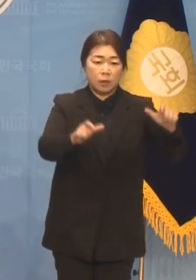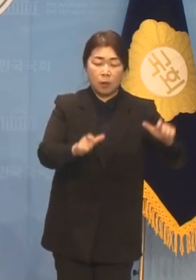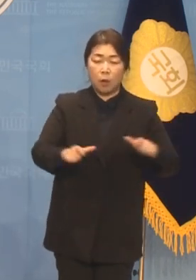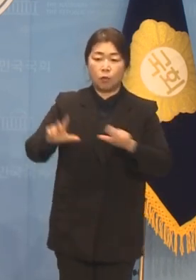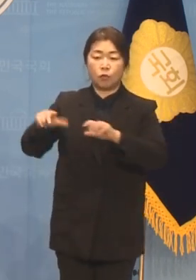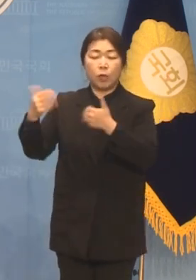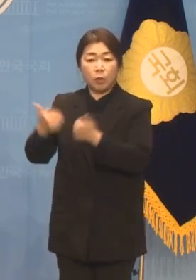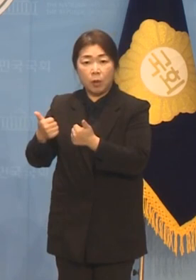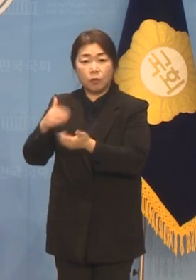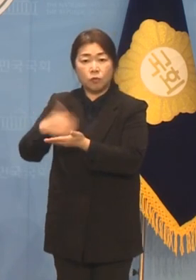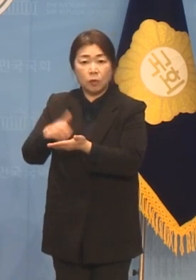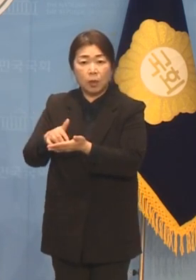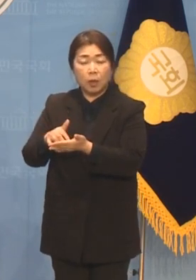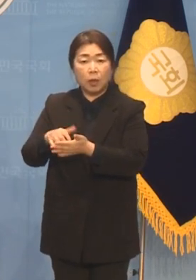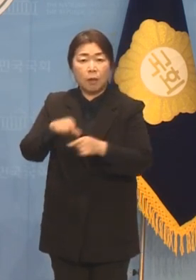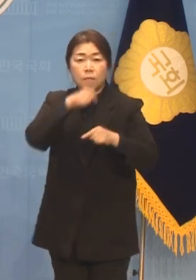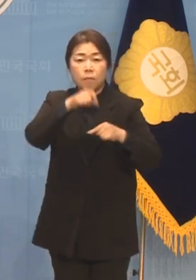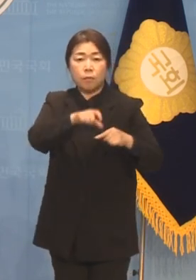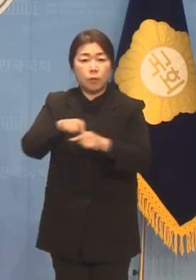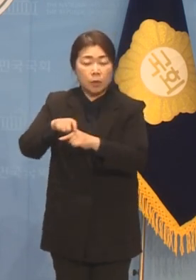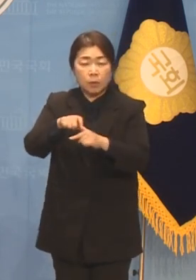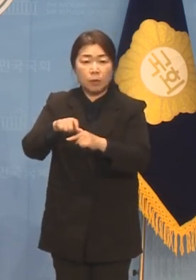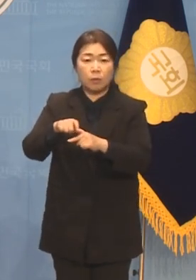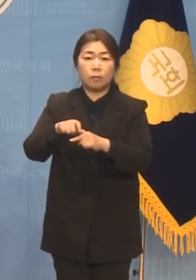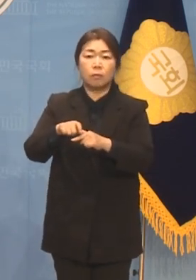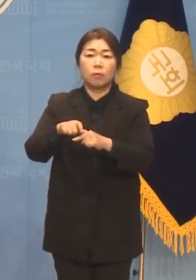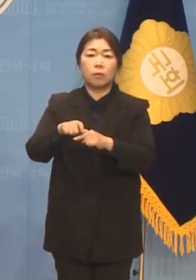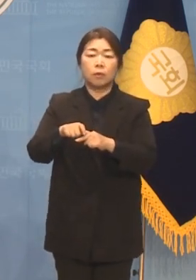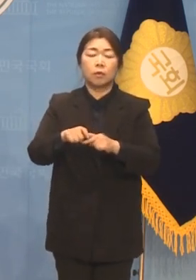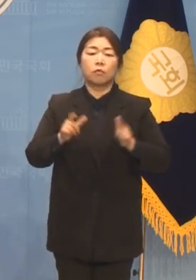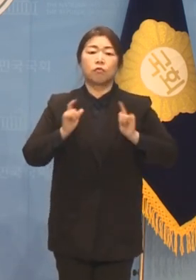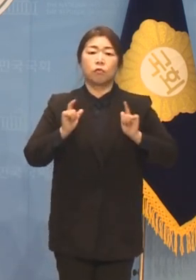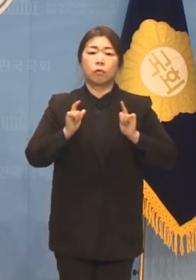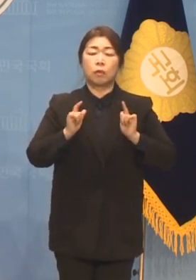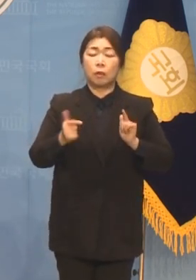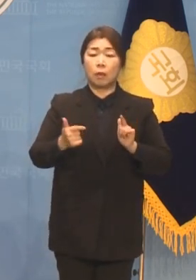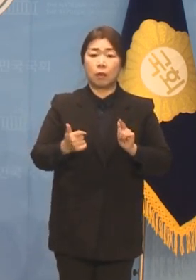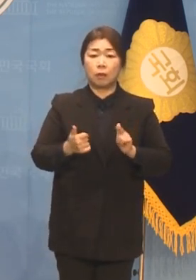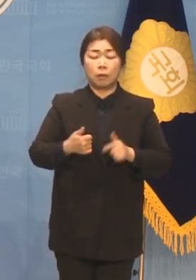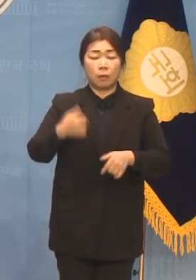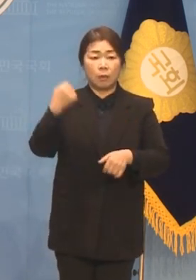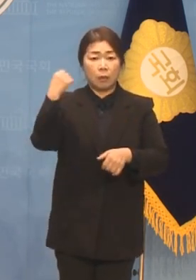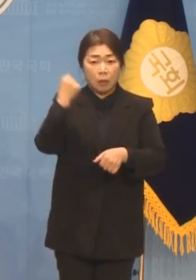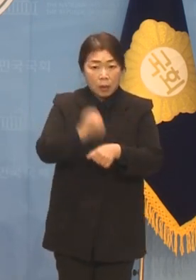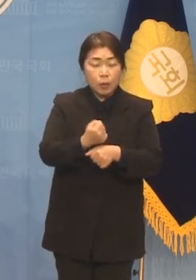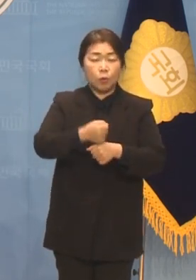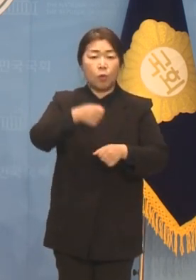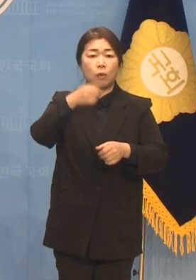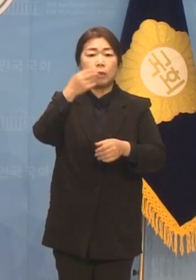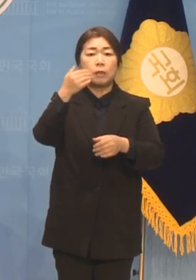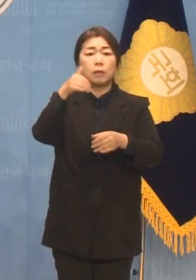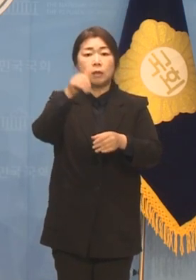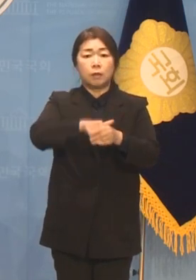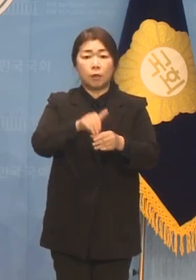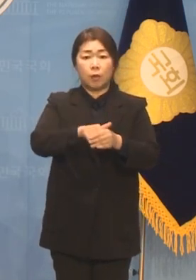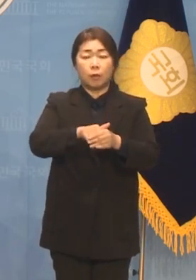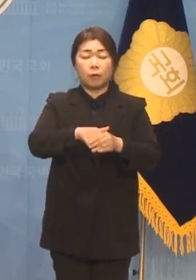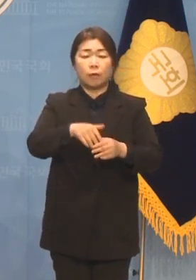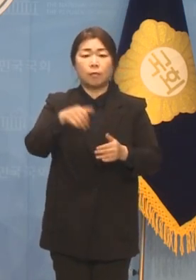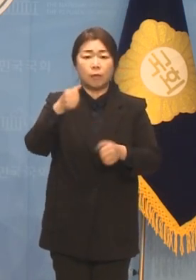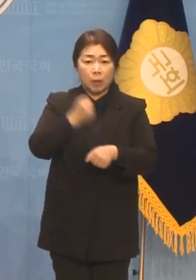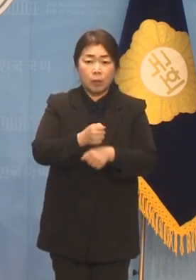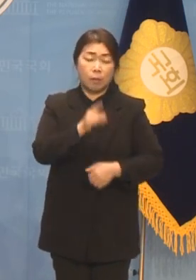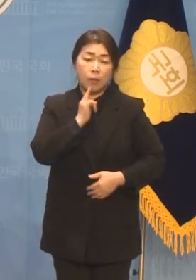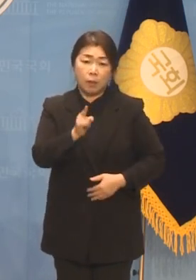먹는 제도라고 말합니다. 그러니까 병립형으로 퇴행하자고 주장합니다. 이 또한 사실과 전혀